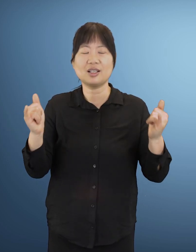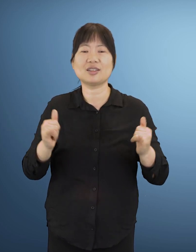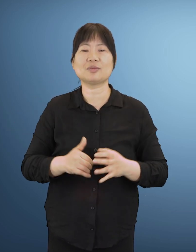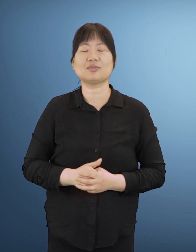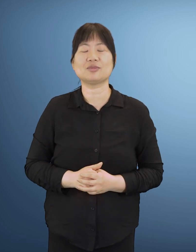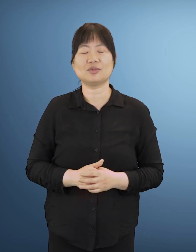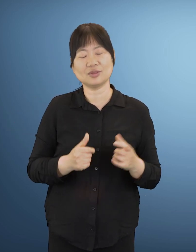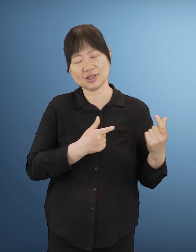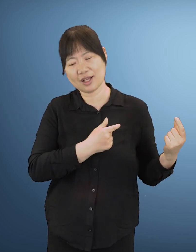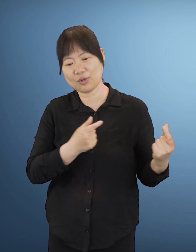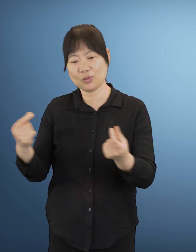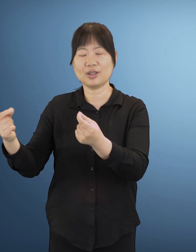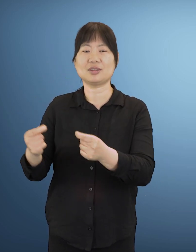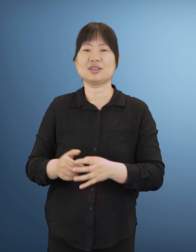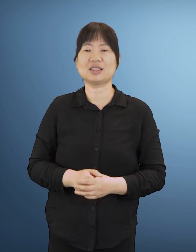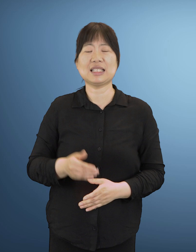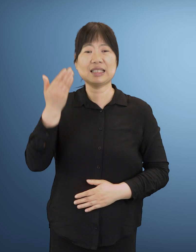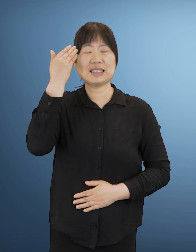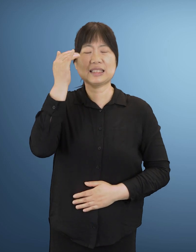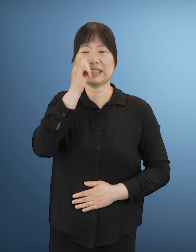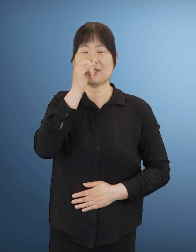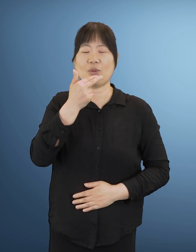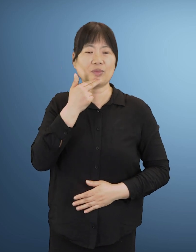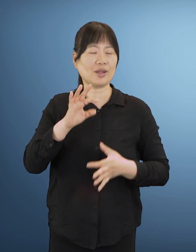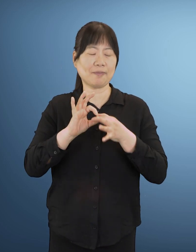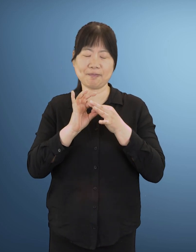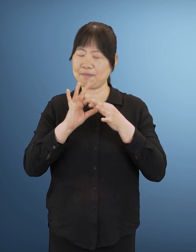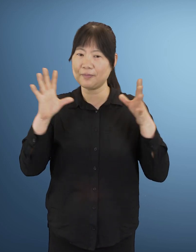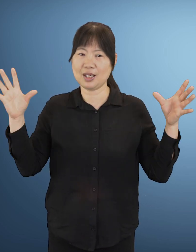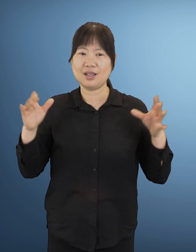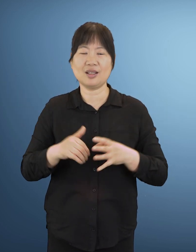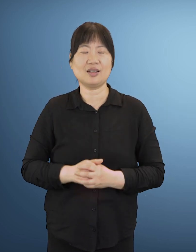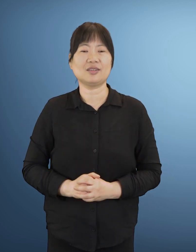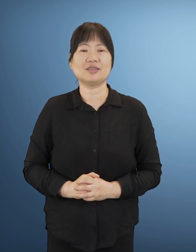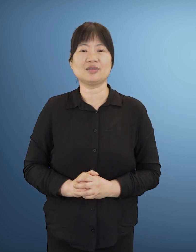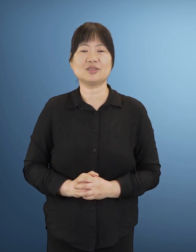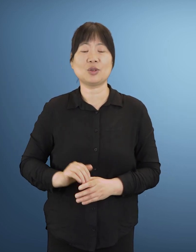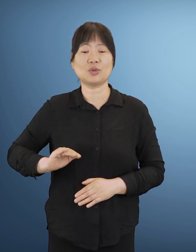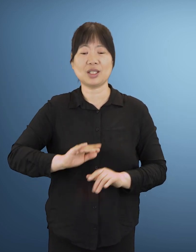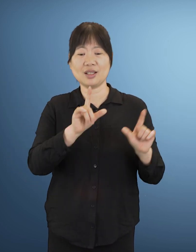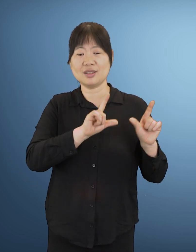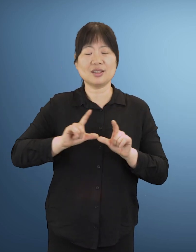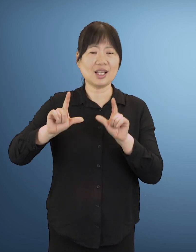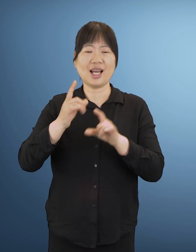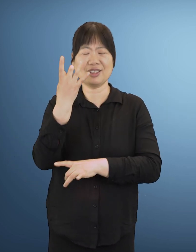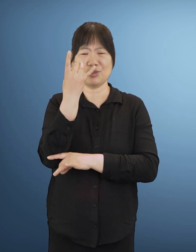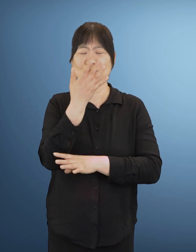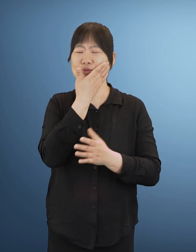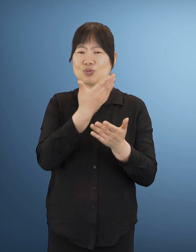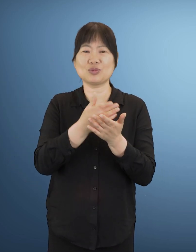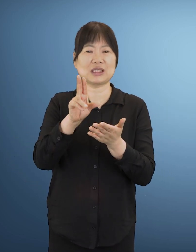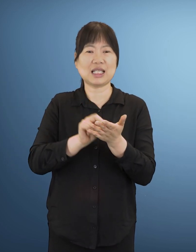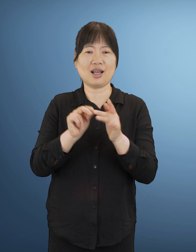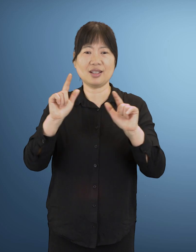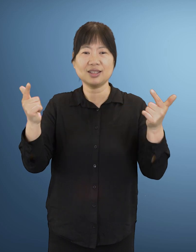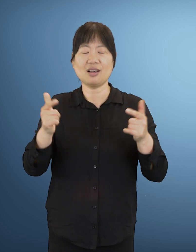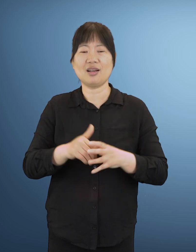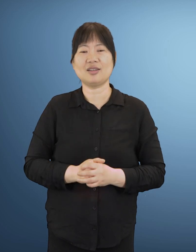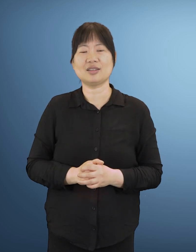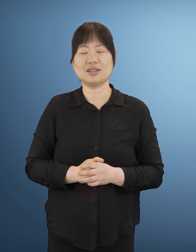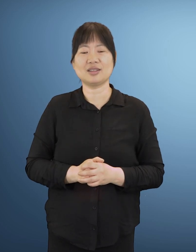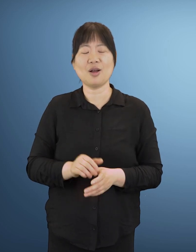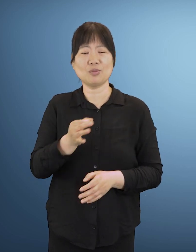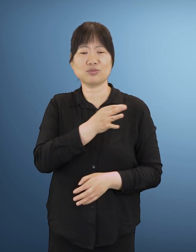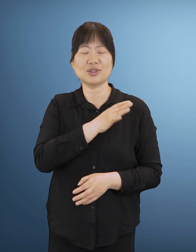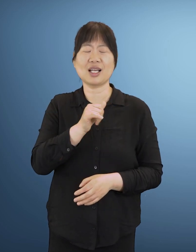누구를 막론하고 배웠던 배우지 못했던 그건 우리가 사는데 본질적인 것이 아니에요. 잘 살든